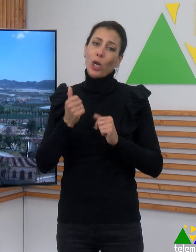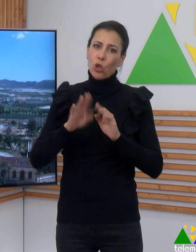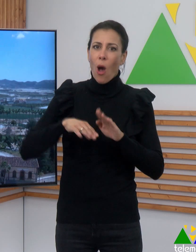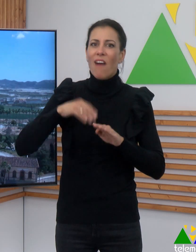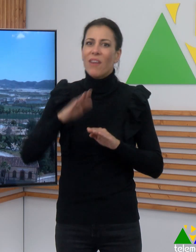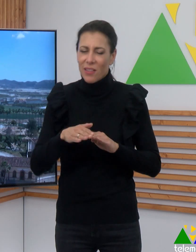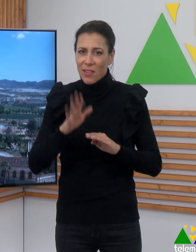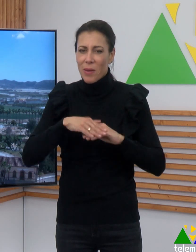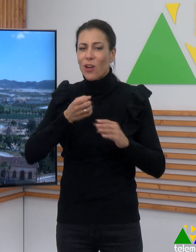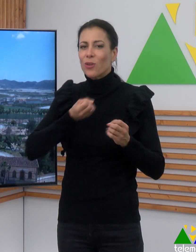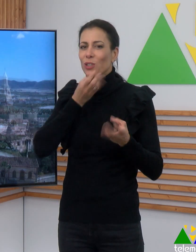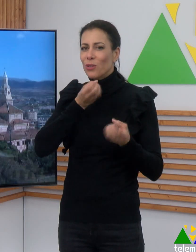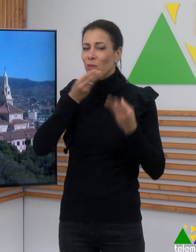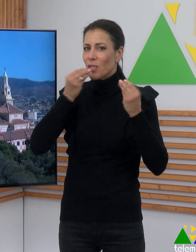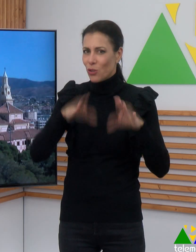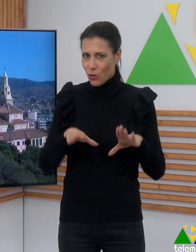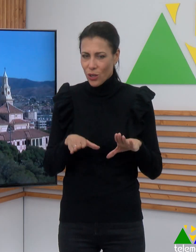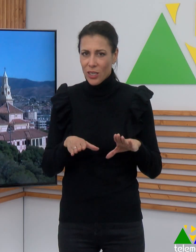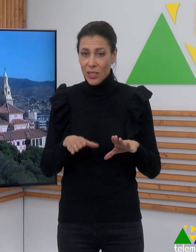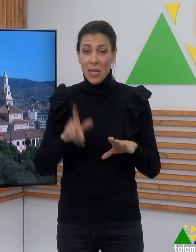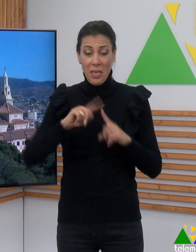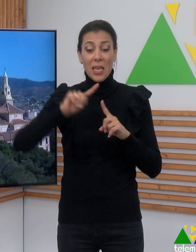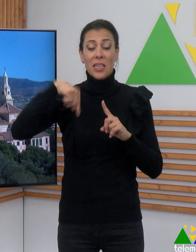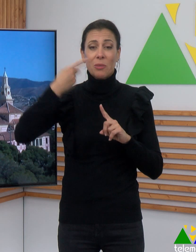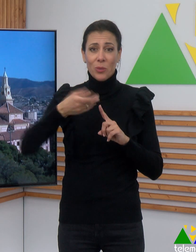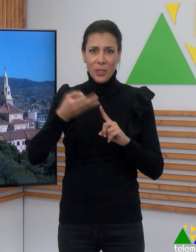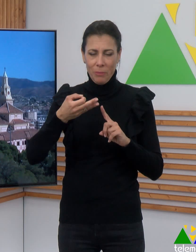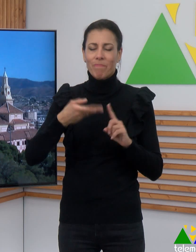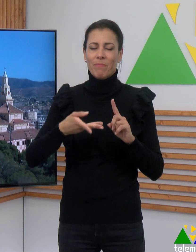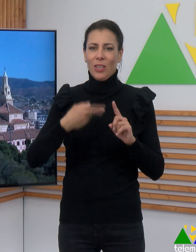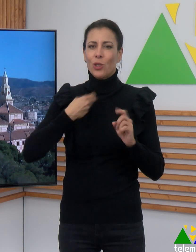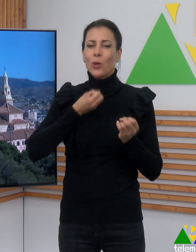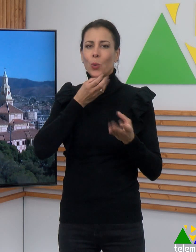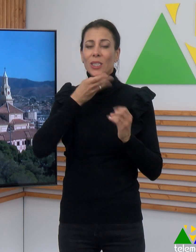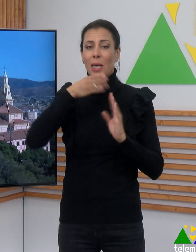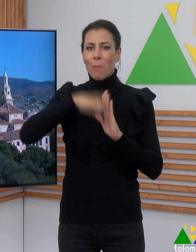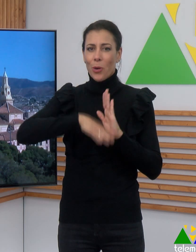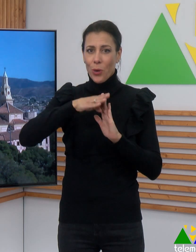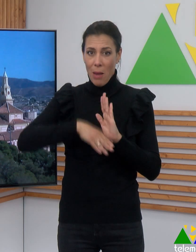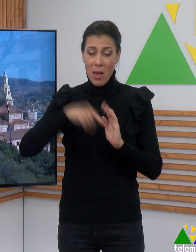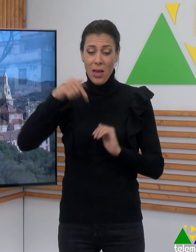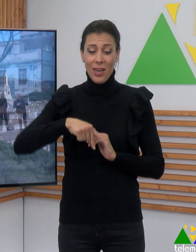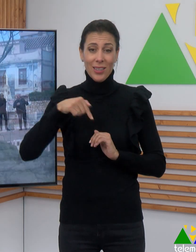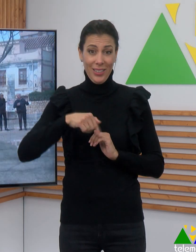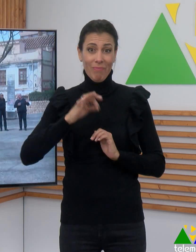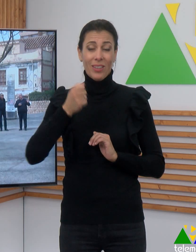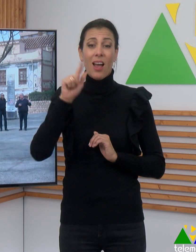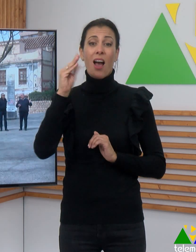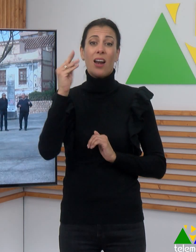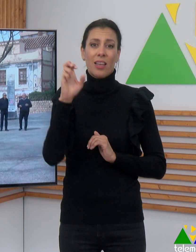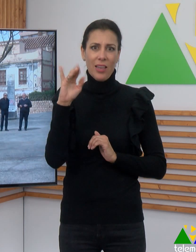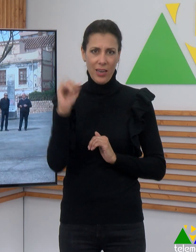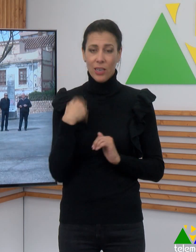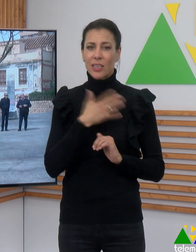un pequeño avance de las historias que van a venir en nuestro siguiente programa, aquí precisamente en nuestra alquería, porque lo va a protagonizar sobre